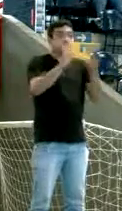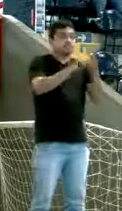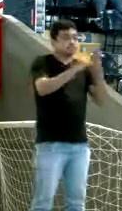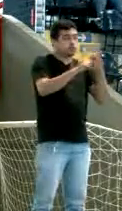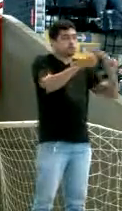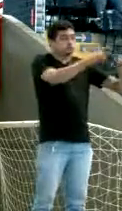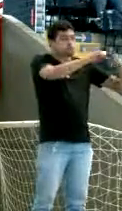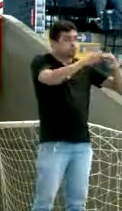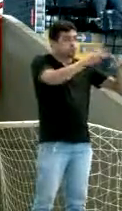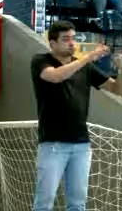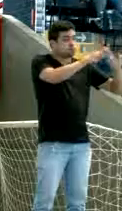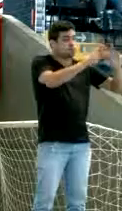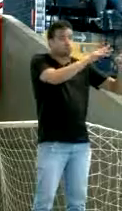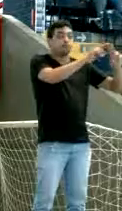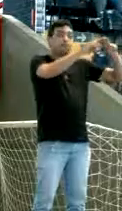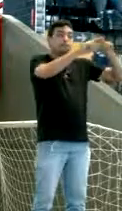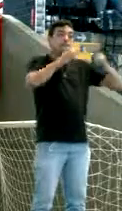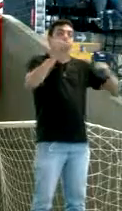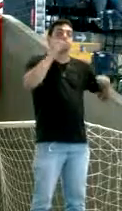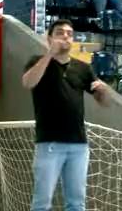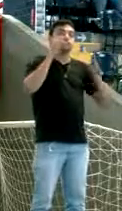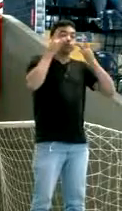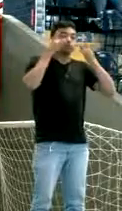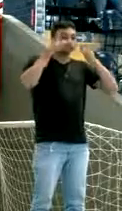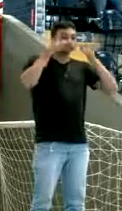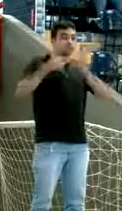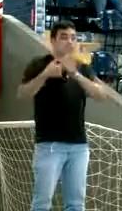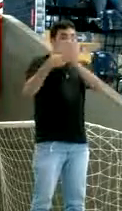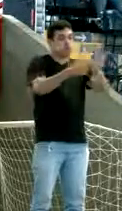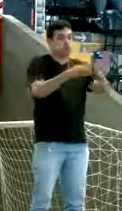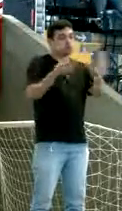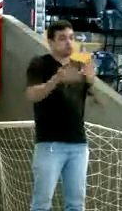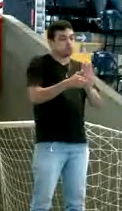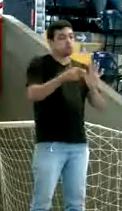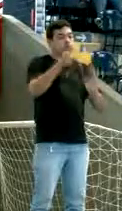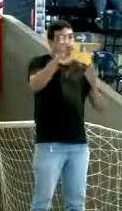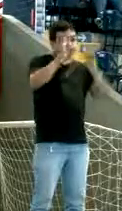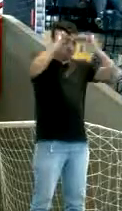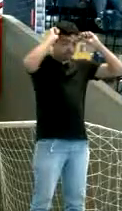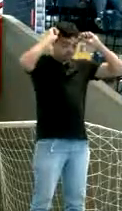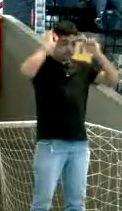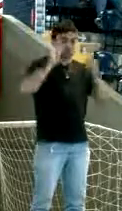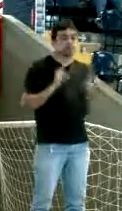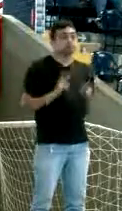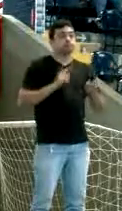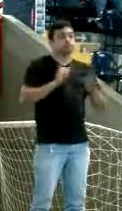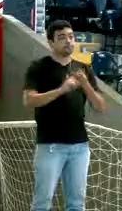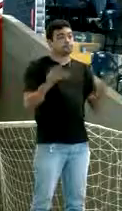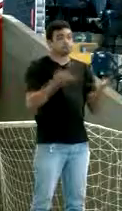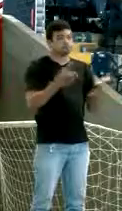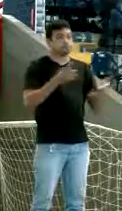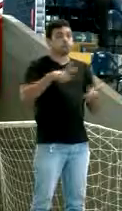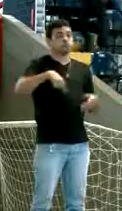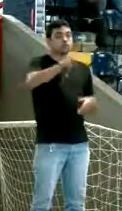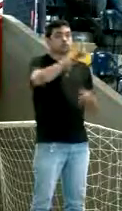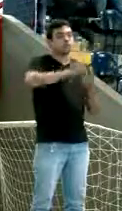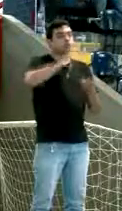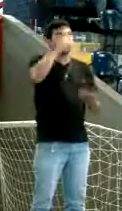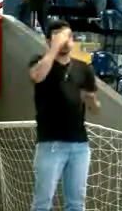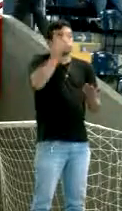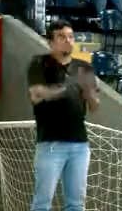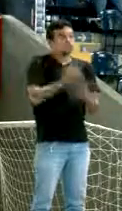guerrear. O teatro surge nesse contexto aí, para os gregos. Da mesma forma que hoje nós não acreditamos